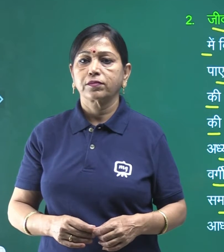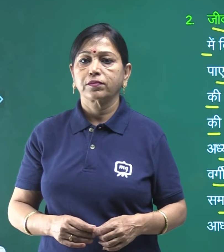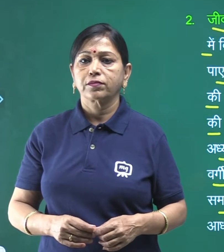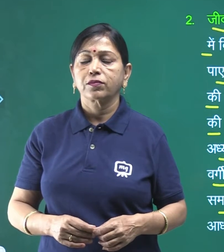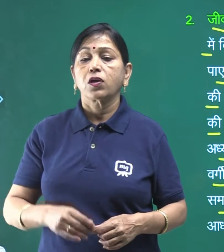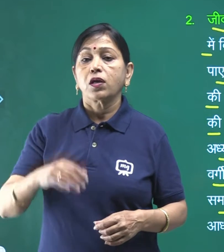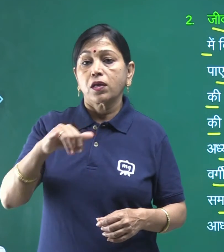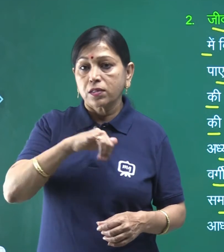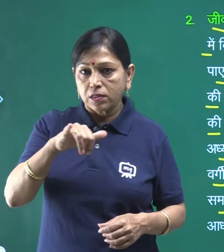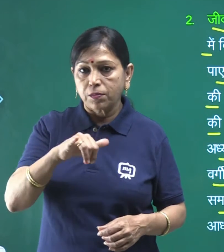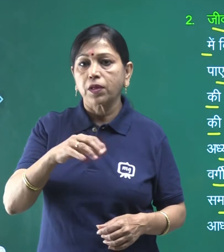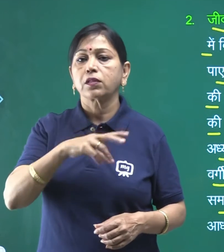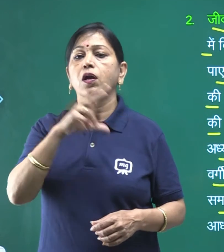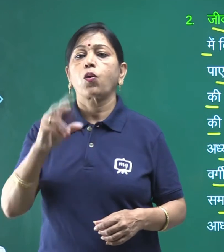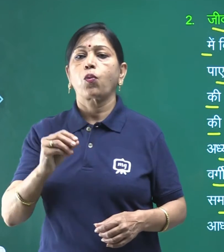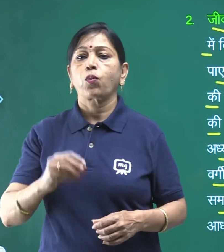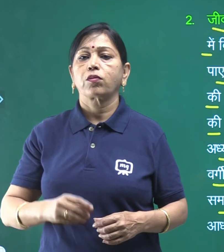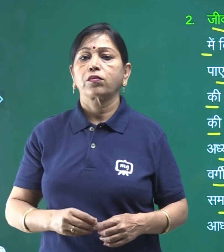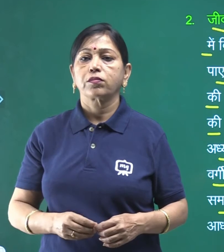समानताओं और